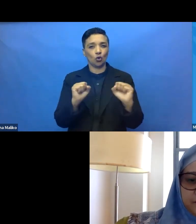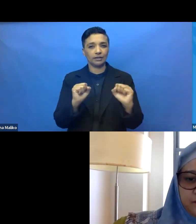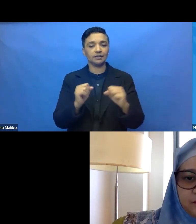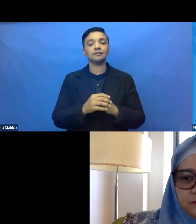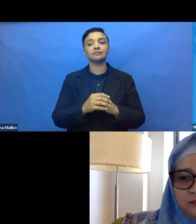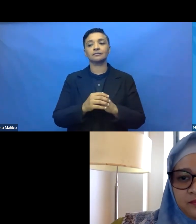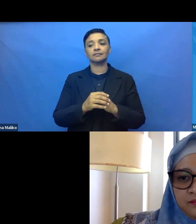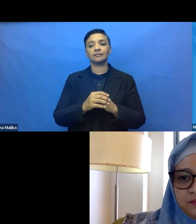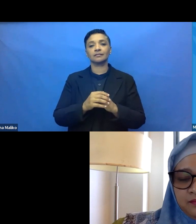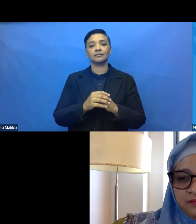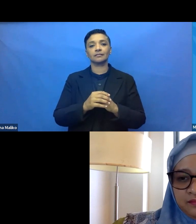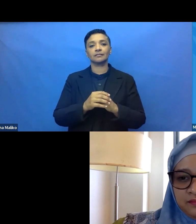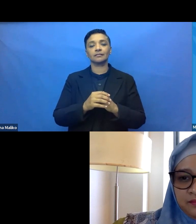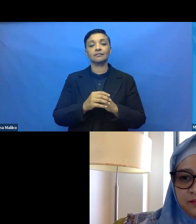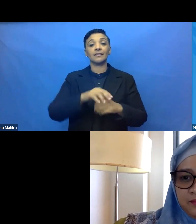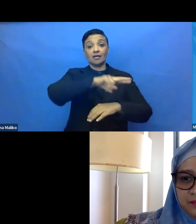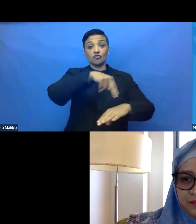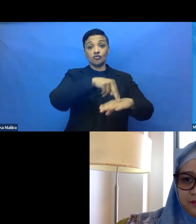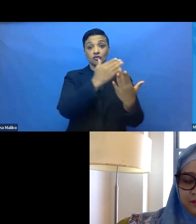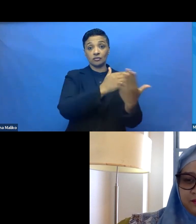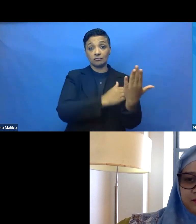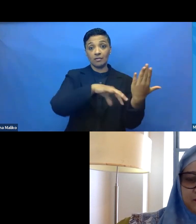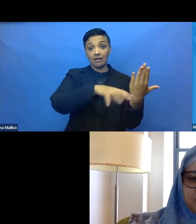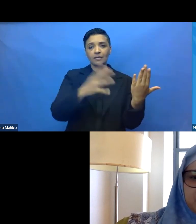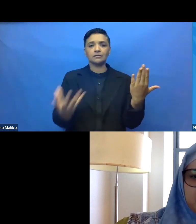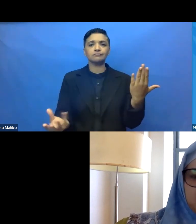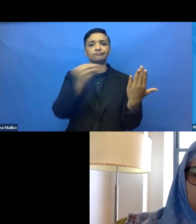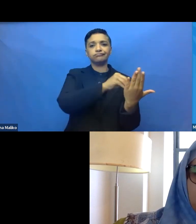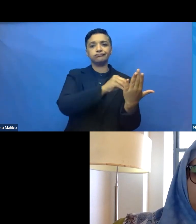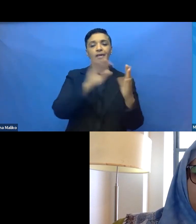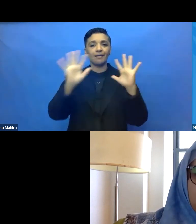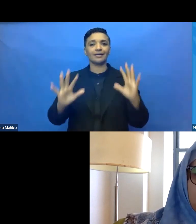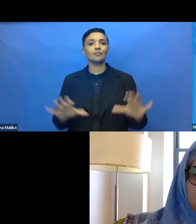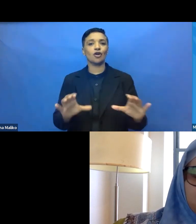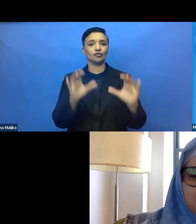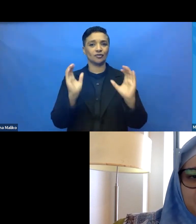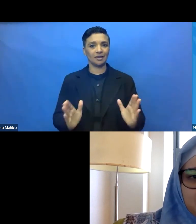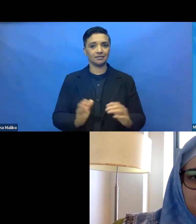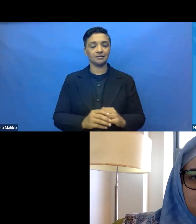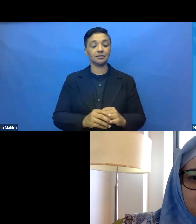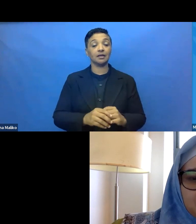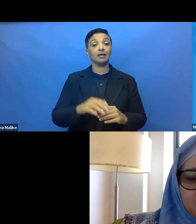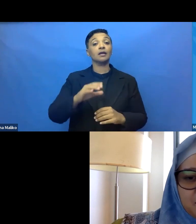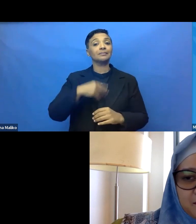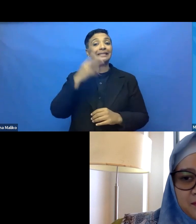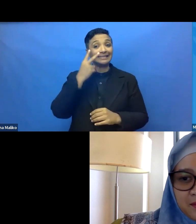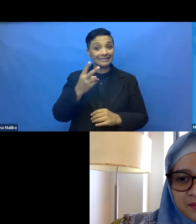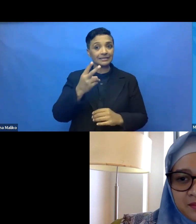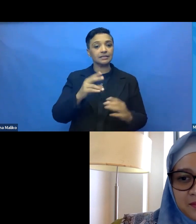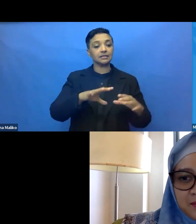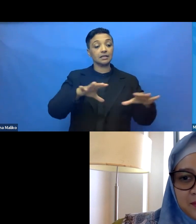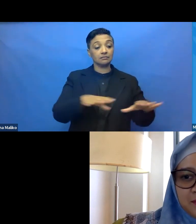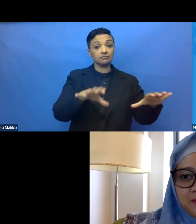à la promotion de la paix et la sécurité en intégrant ces questions, je